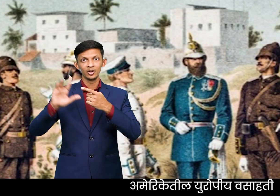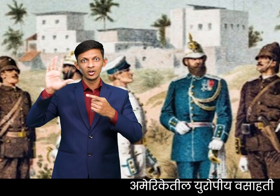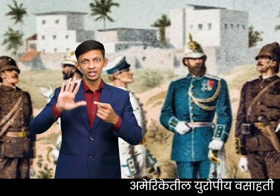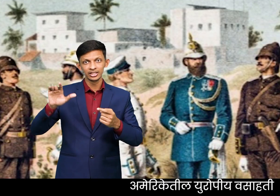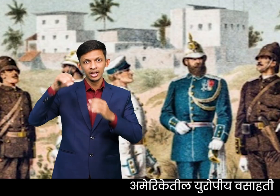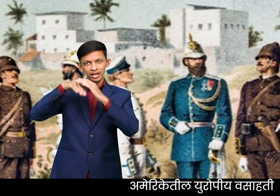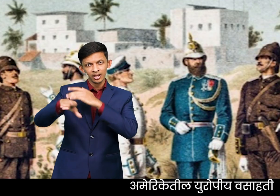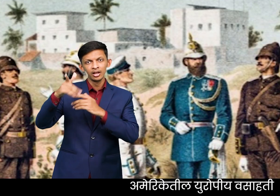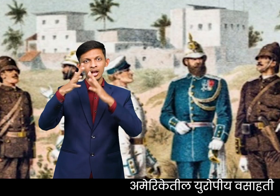अमेरिकेतील युरोपीय वसाहती.